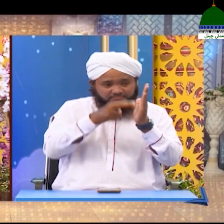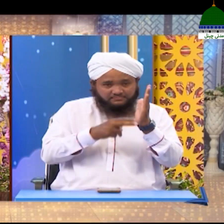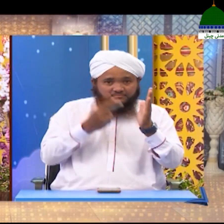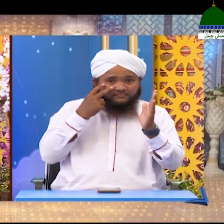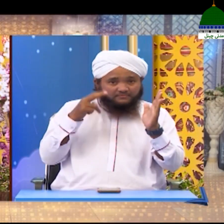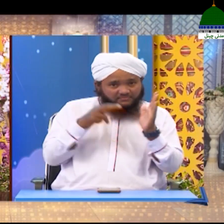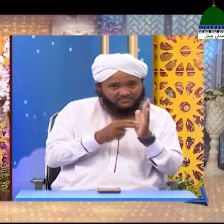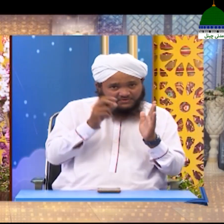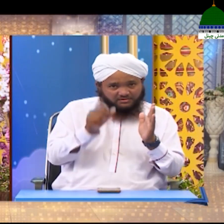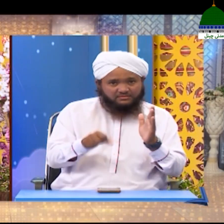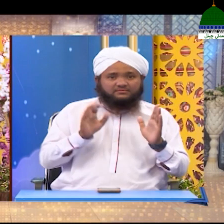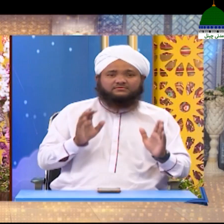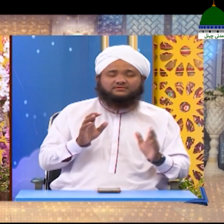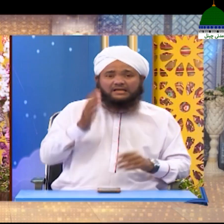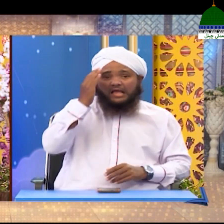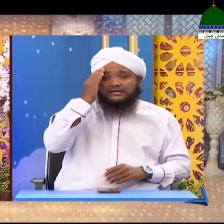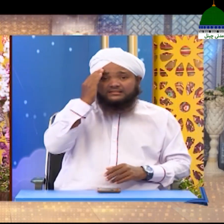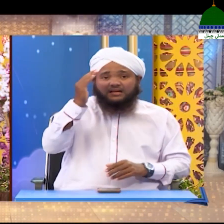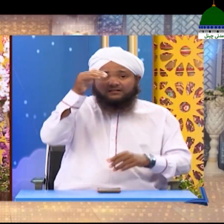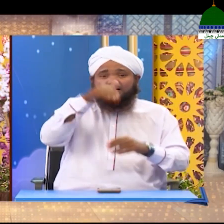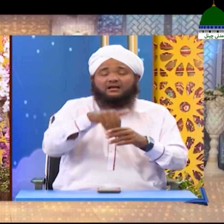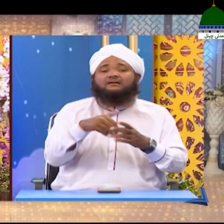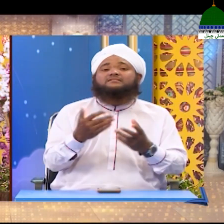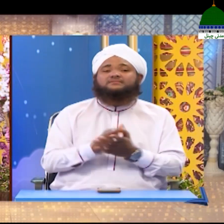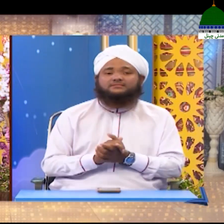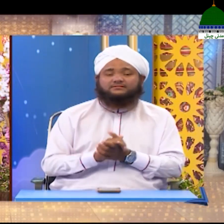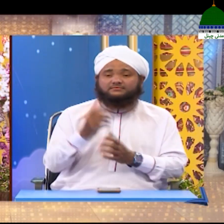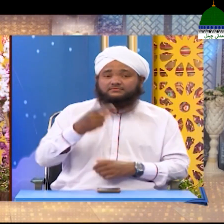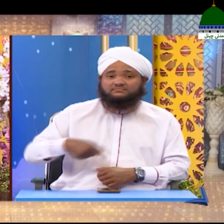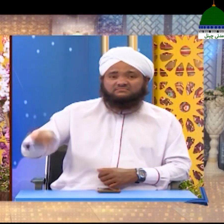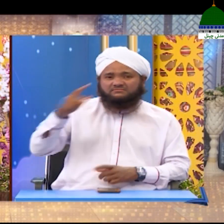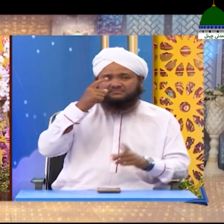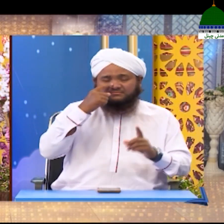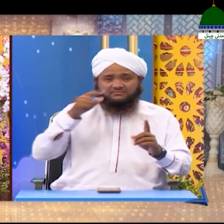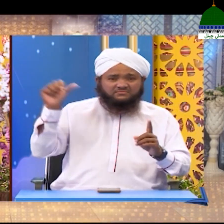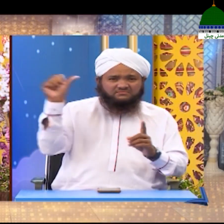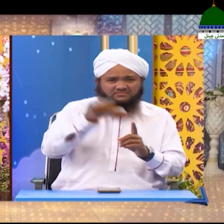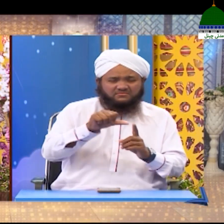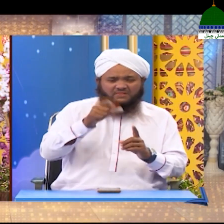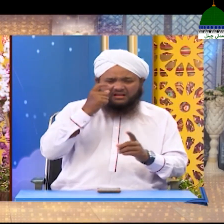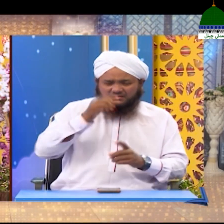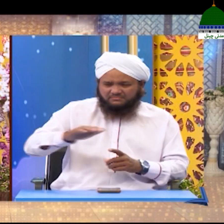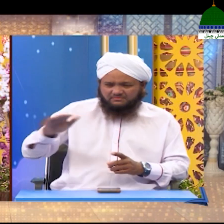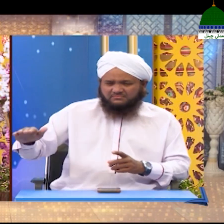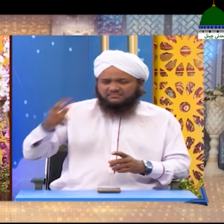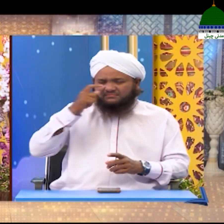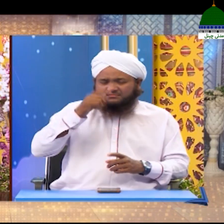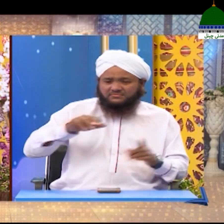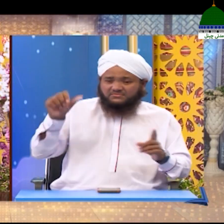معلوم ہوگا کہ اسلام نے بیٹیوں کے ساتھ ہونے والی بدسلوکی اور ظلم و زیادتی سے منع فرمایا، اور